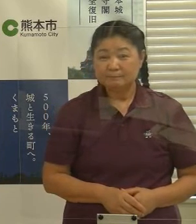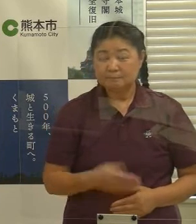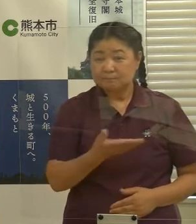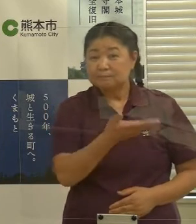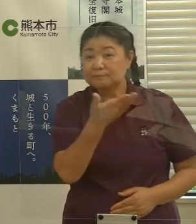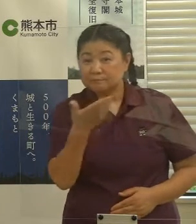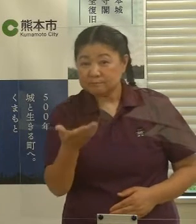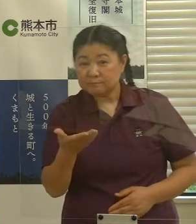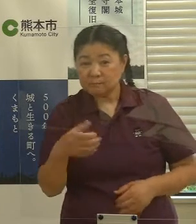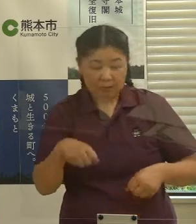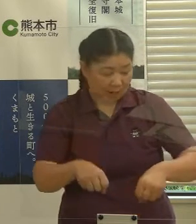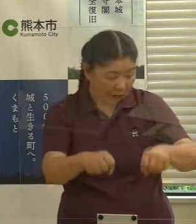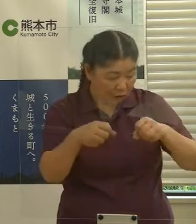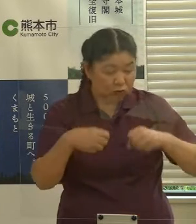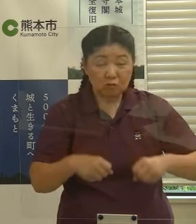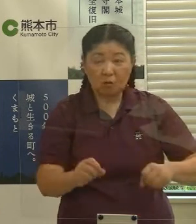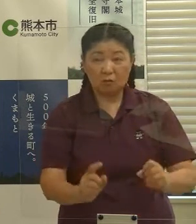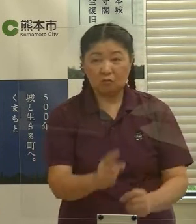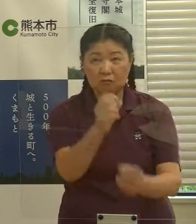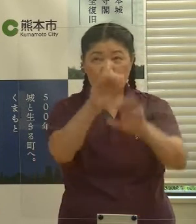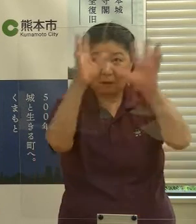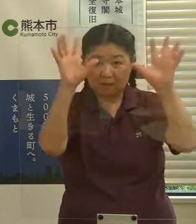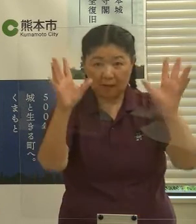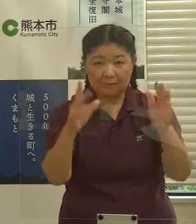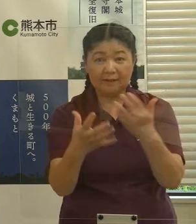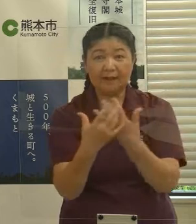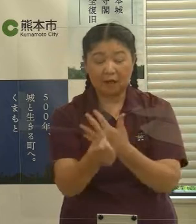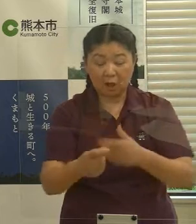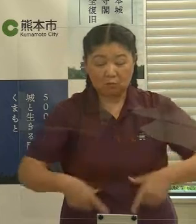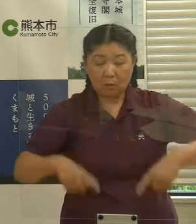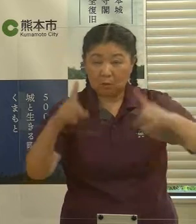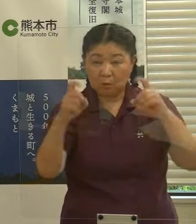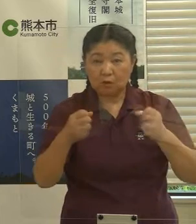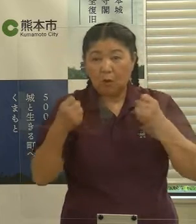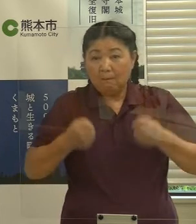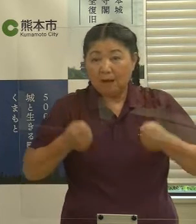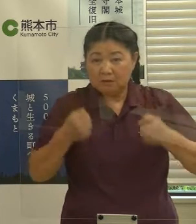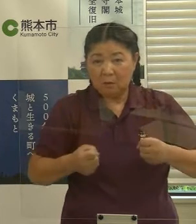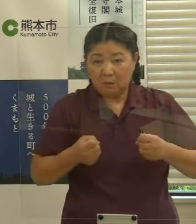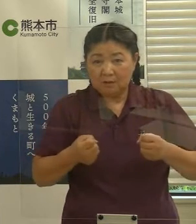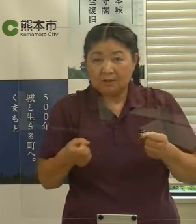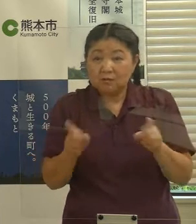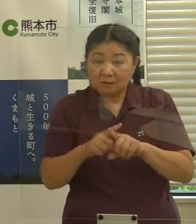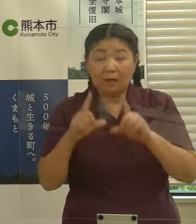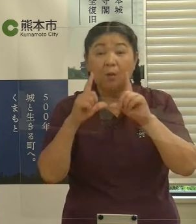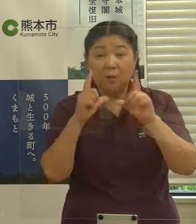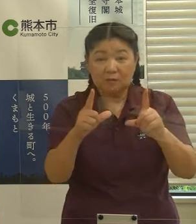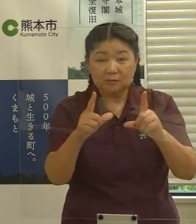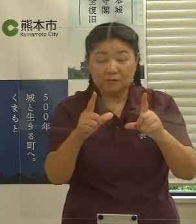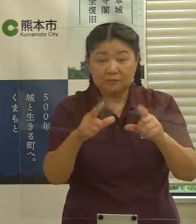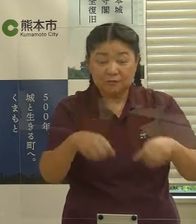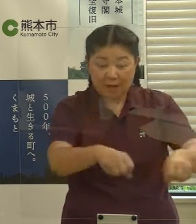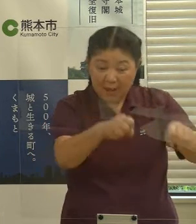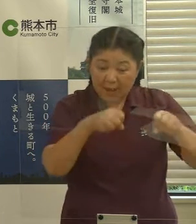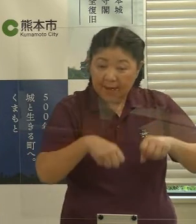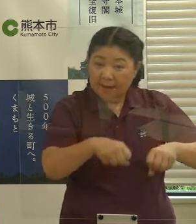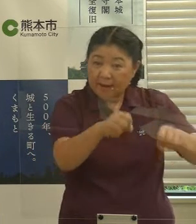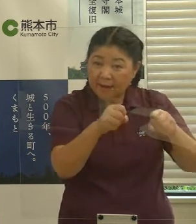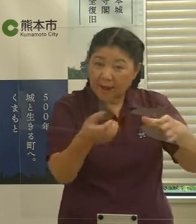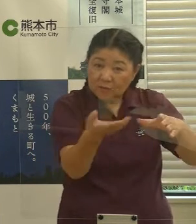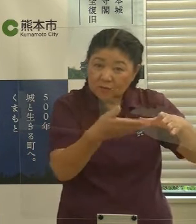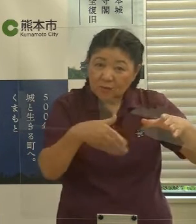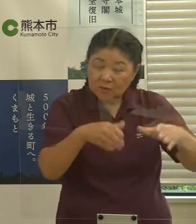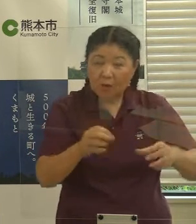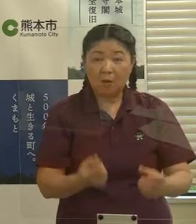続きまして、江津湖花火大会および熊本城マラソンについてご報告いたします。江津湖花火大会および熊本城マラ